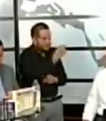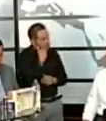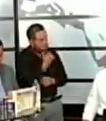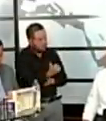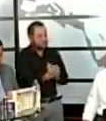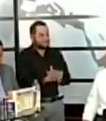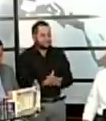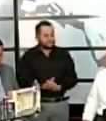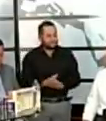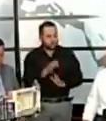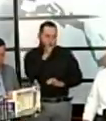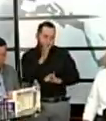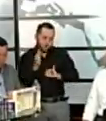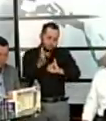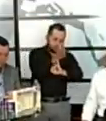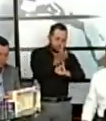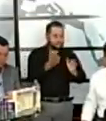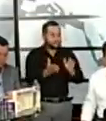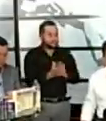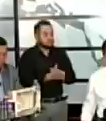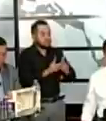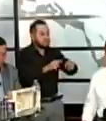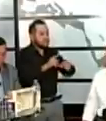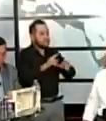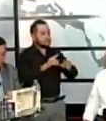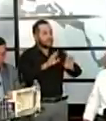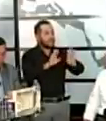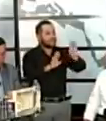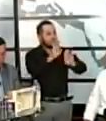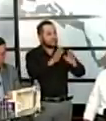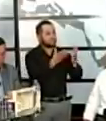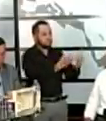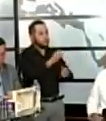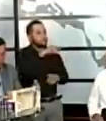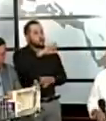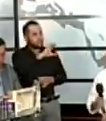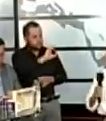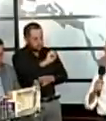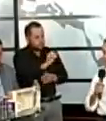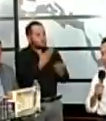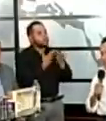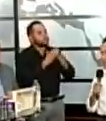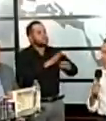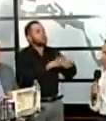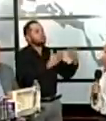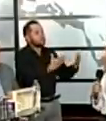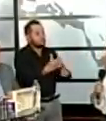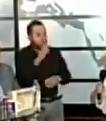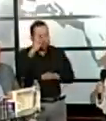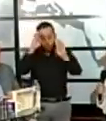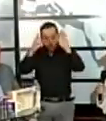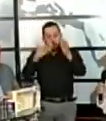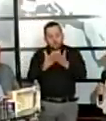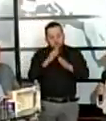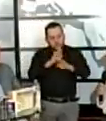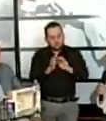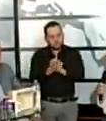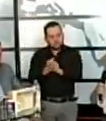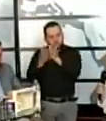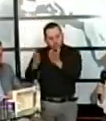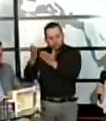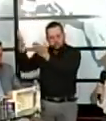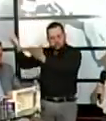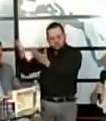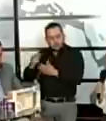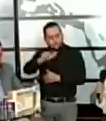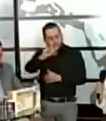Crosswell se quedó allá. Integramos a los candidatos. Doctor Mauricio Salazar, ¿cómo está? ¿Cómo le va? Buenas tardes. Jimmy, buenas tardes a usted. Álvaro, cordial